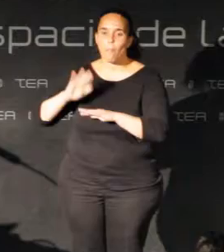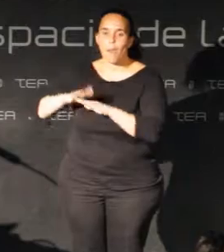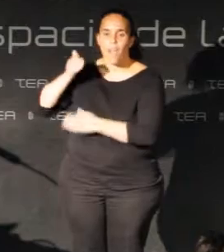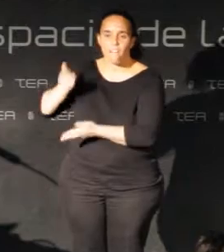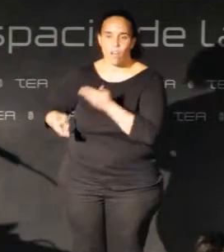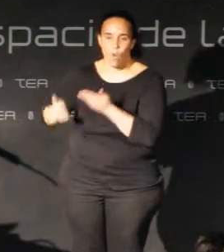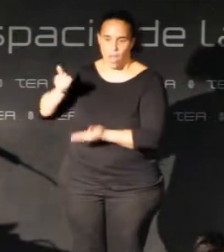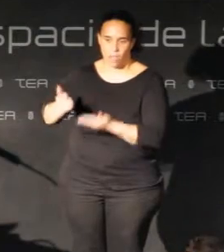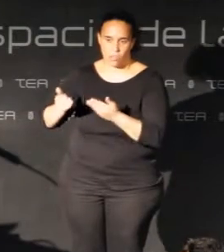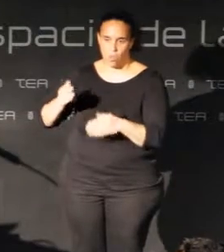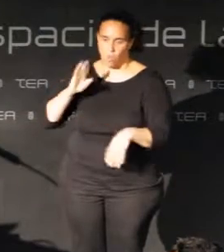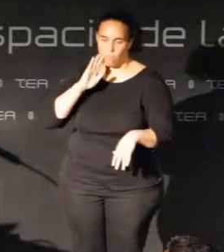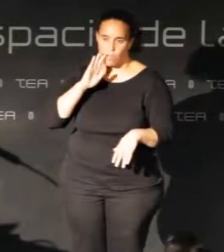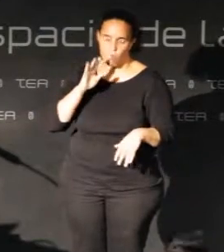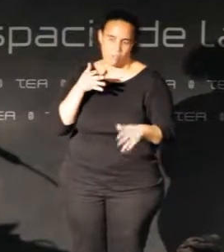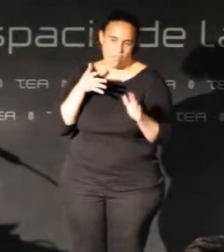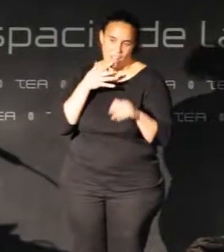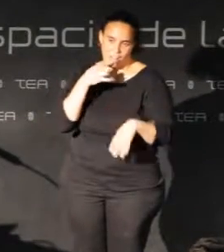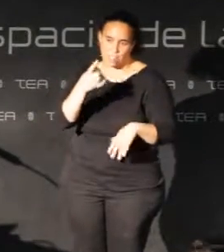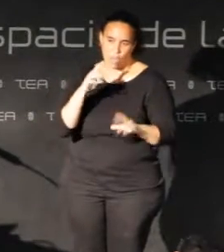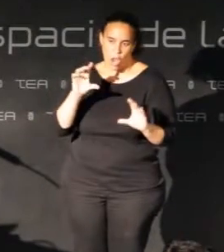del que les hablaba al comienzo de la jornada.